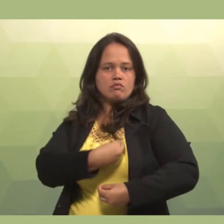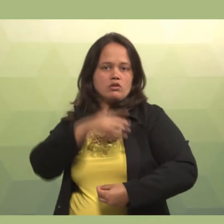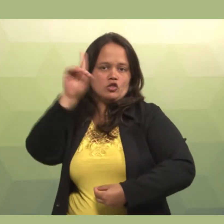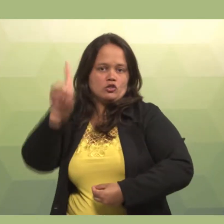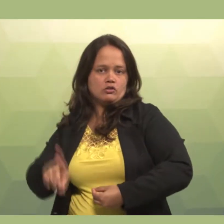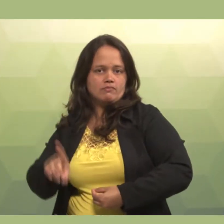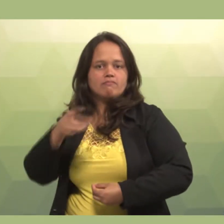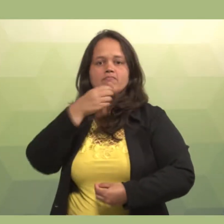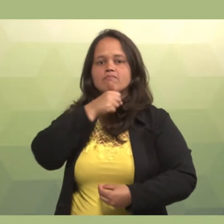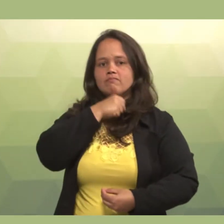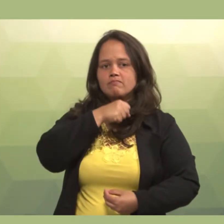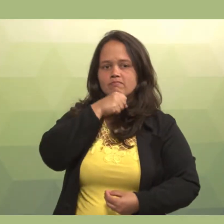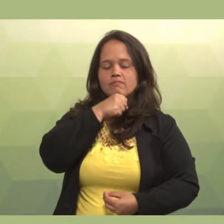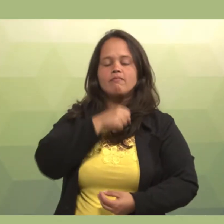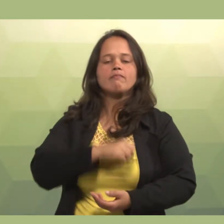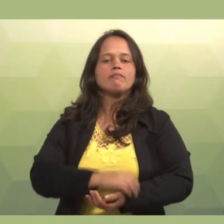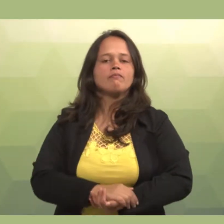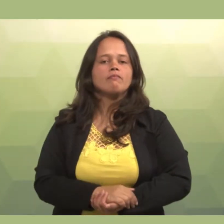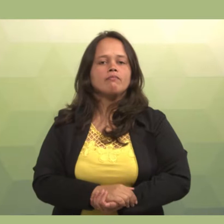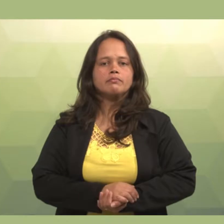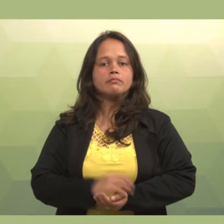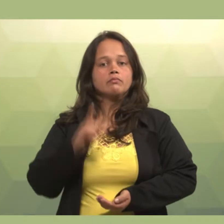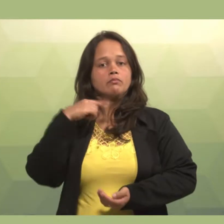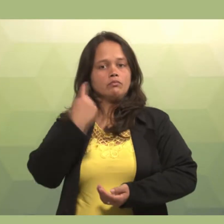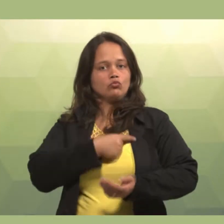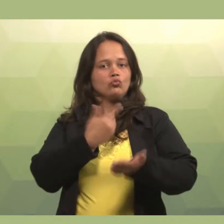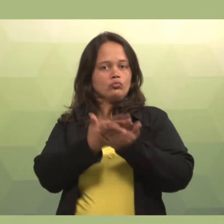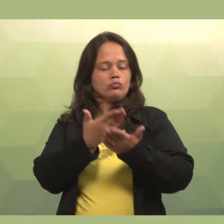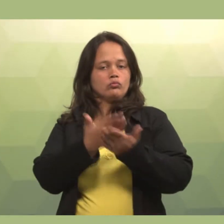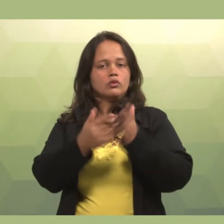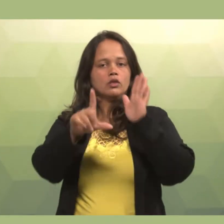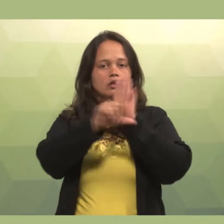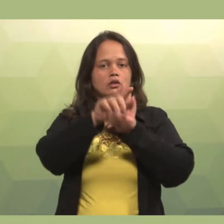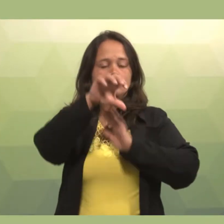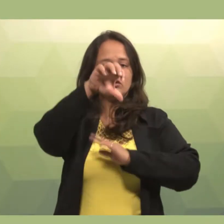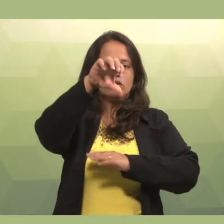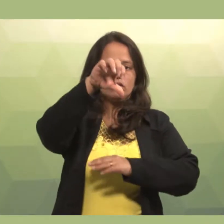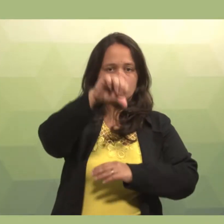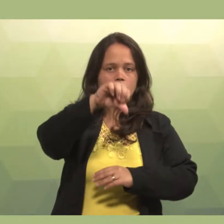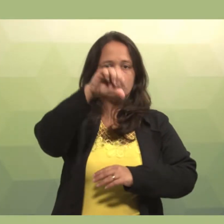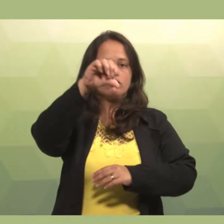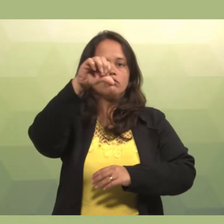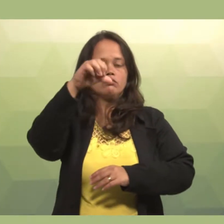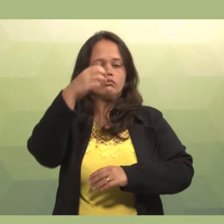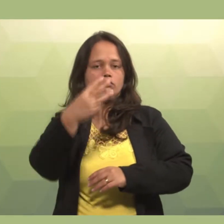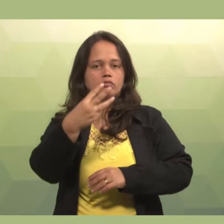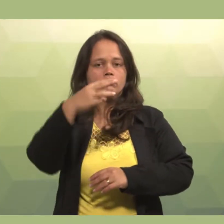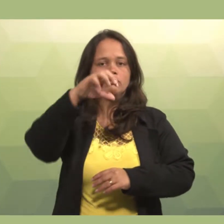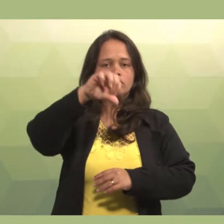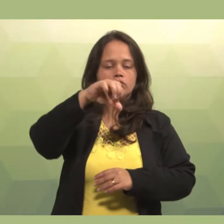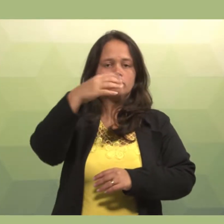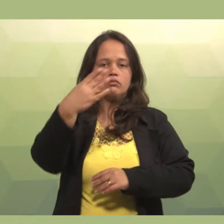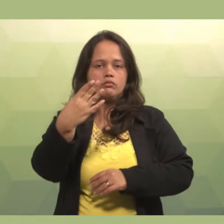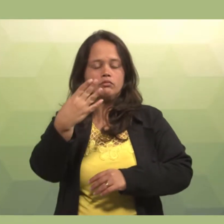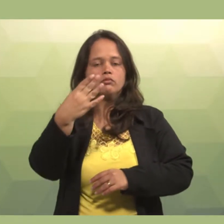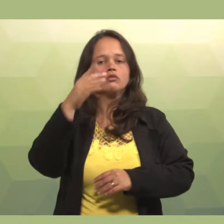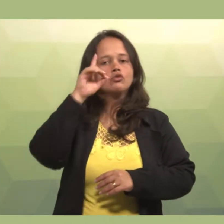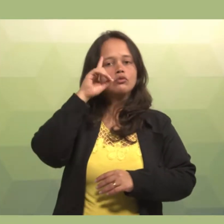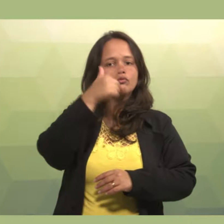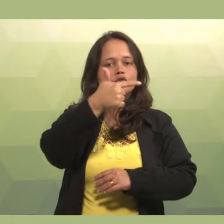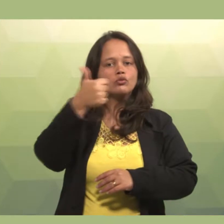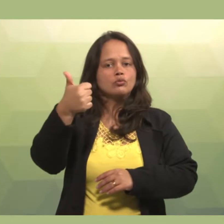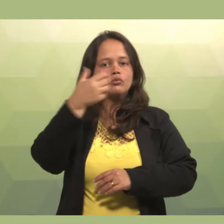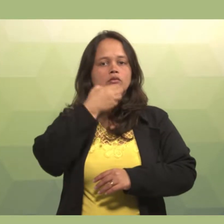Nós vimos que a Lei nº 9.394, de 21 de dezembro de 96, que estabelece as diretrizes e bases da